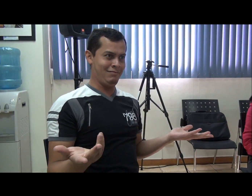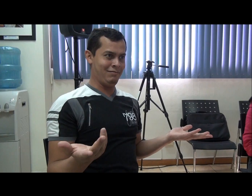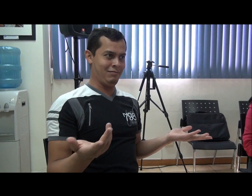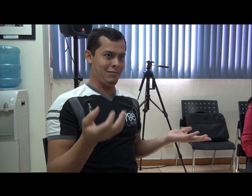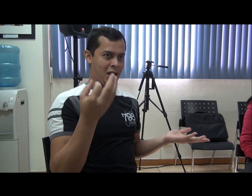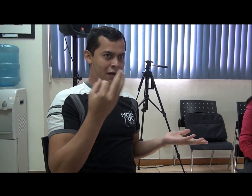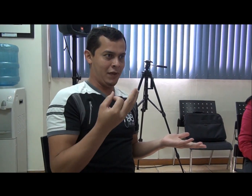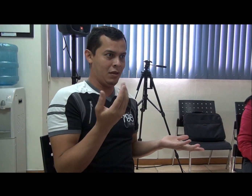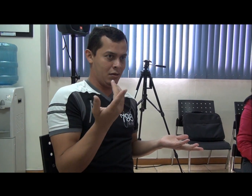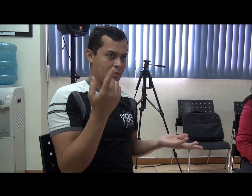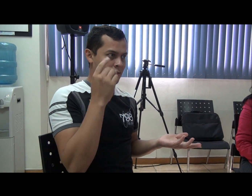comité